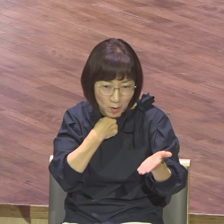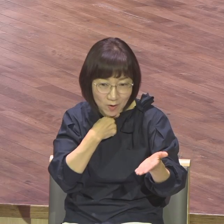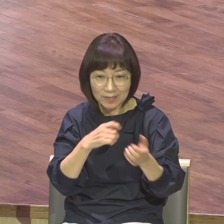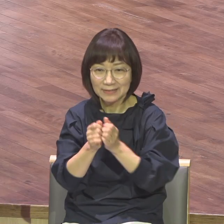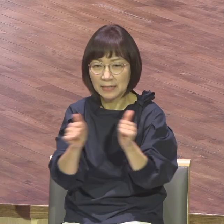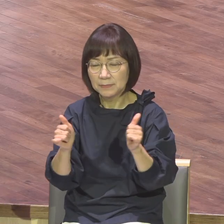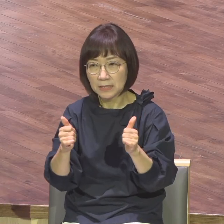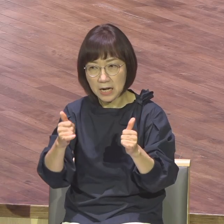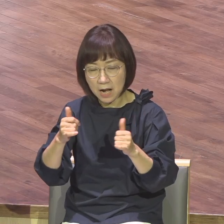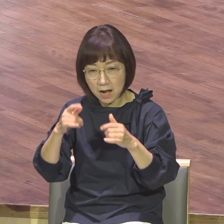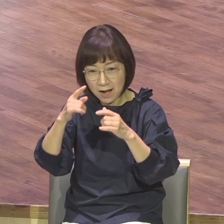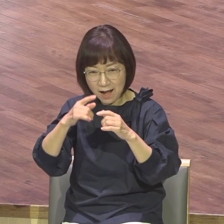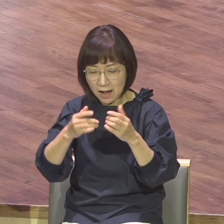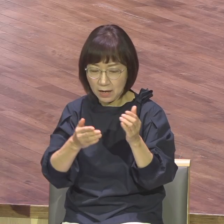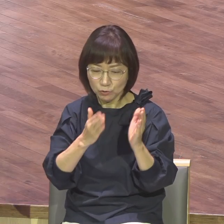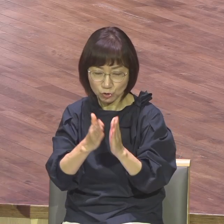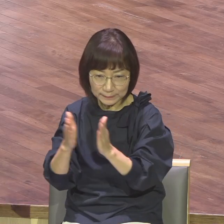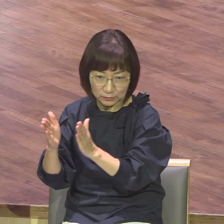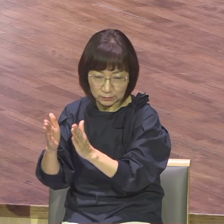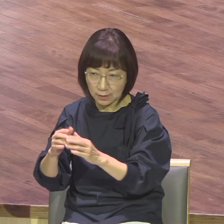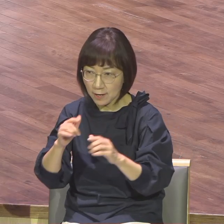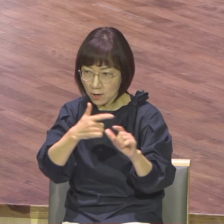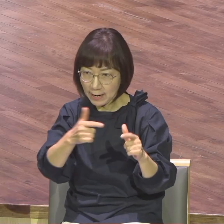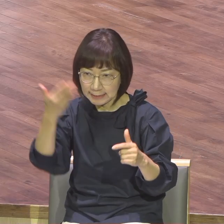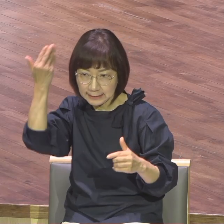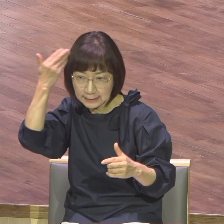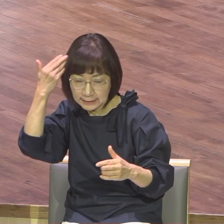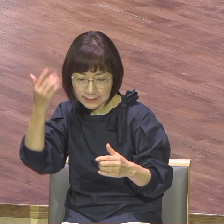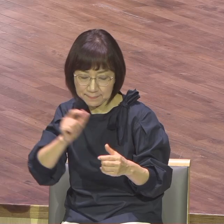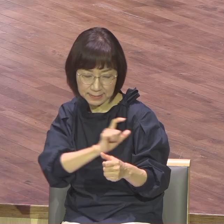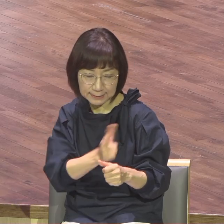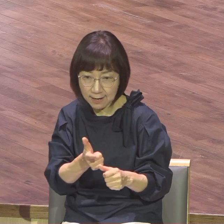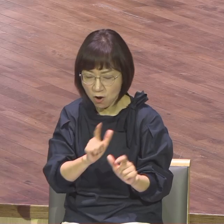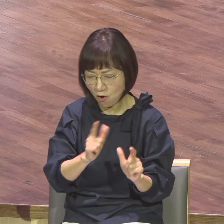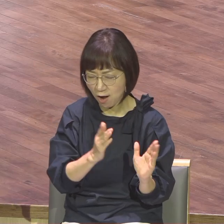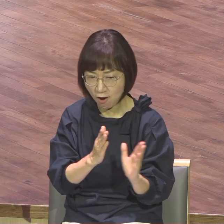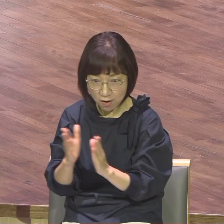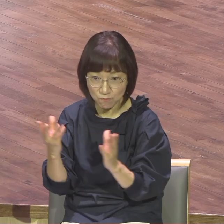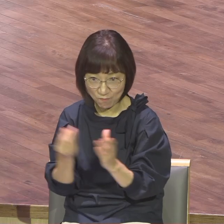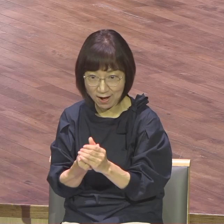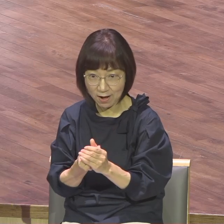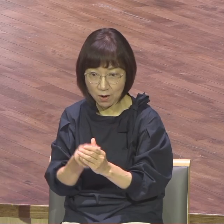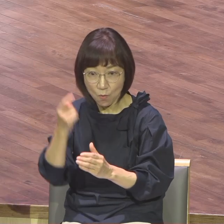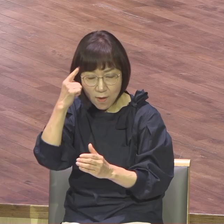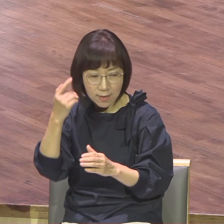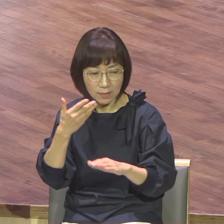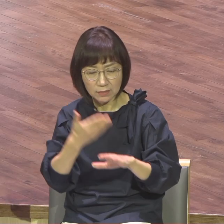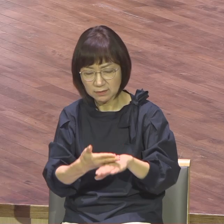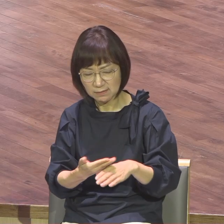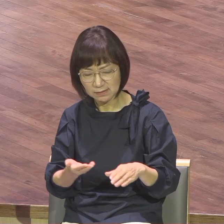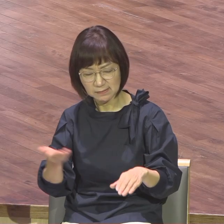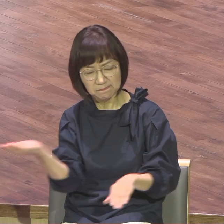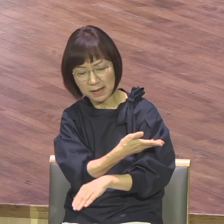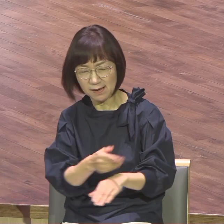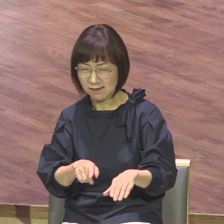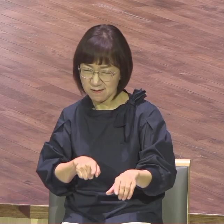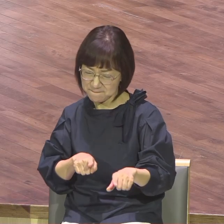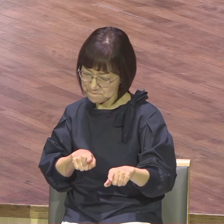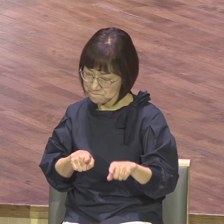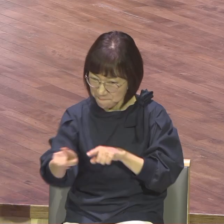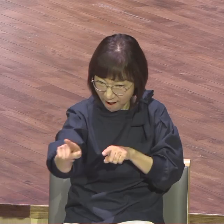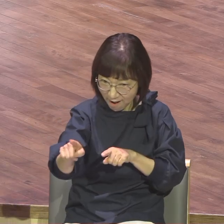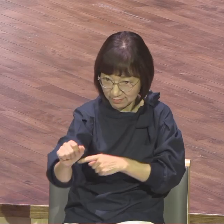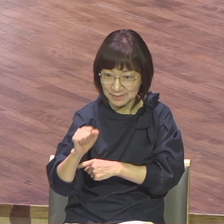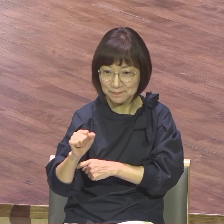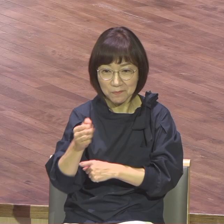위해서 많은 스펙들을 그렇게 각종 스펙들을 준비하고 직장인들 직장 다니면서도 다른 사람보다 뛰어난